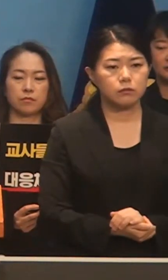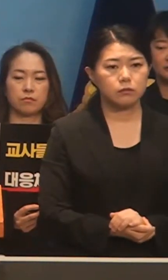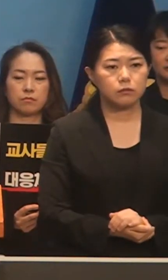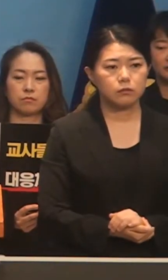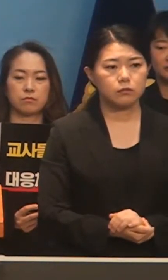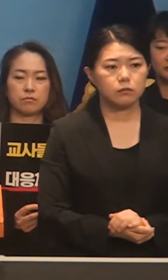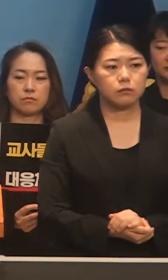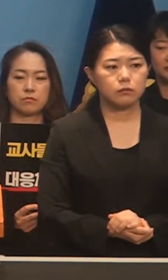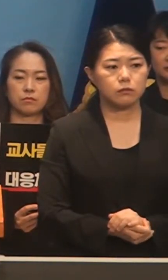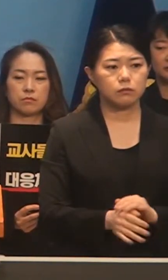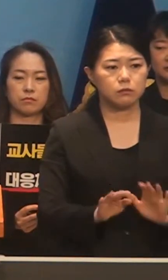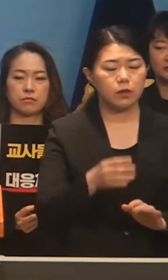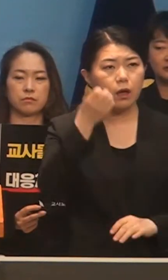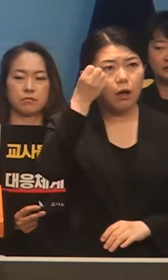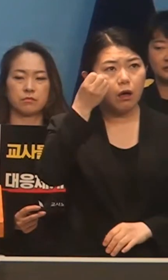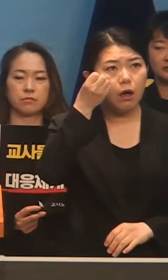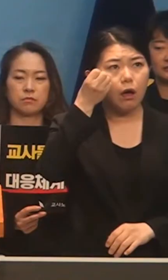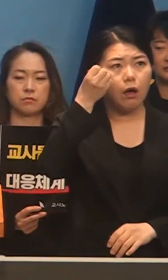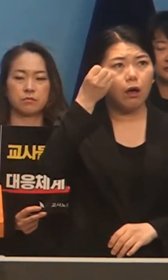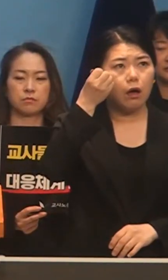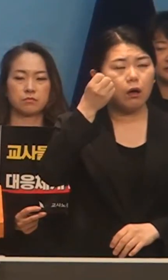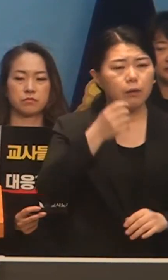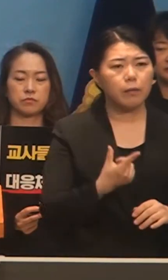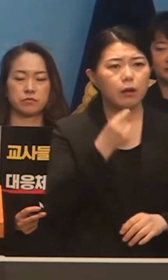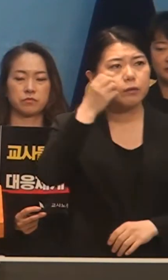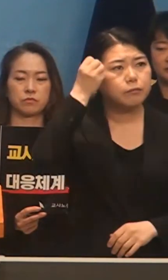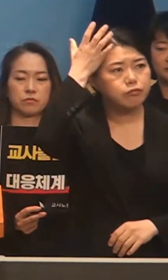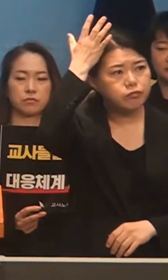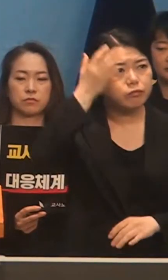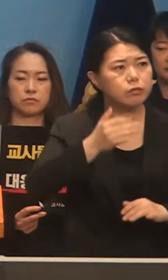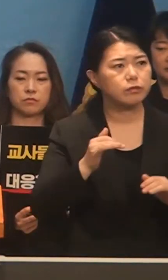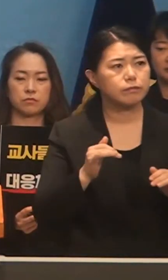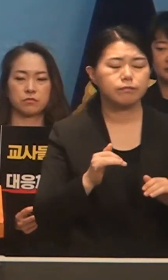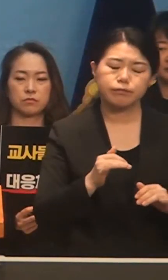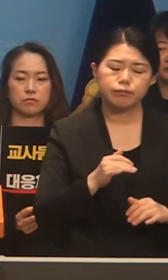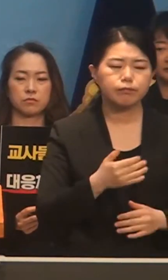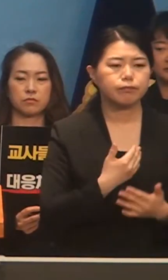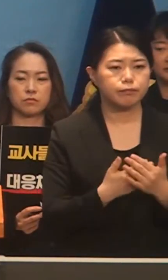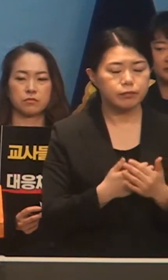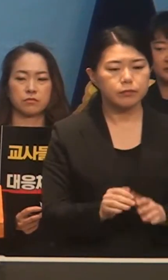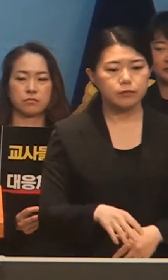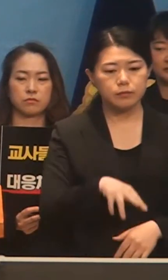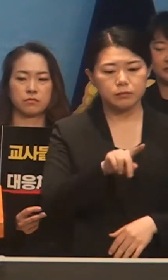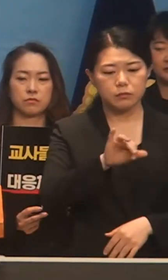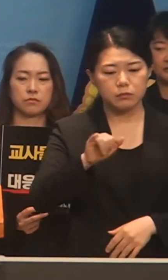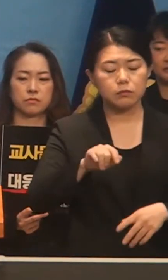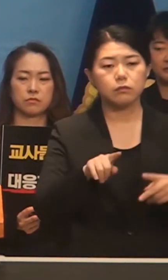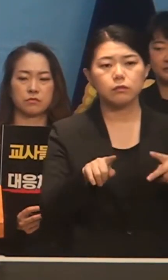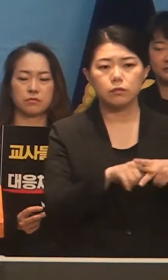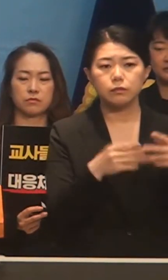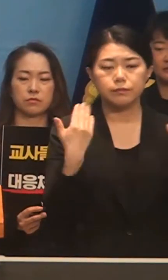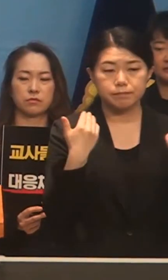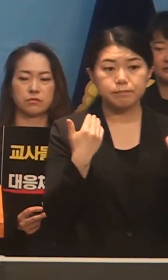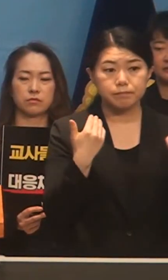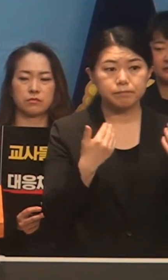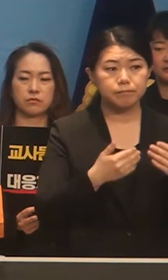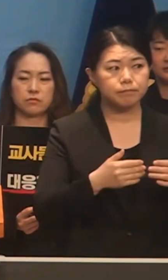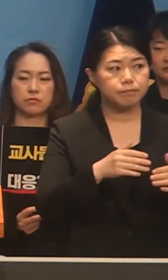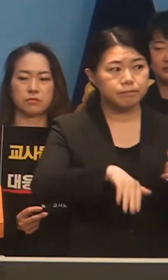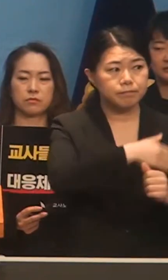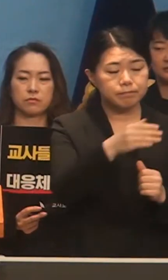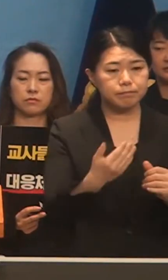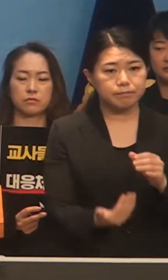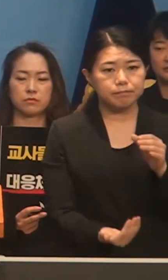빨리 잊혀질까 두렵습니다. 서희초 사건이 2년이 지난 지금 학교